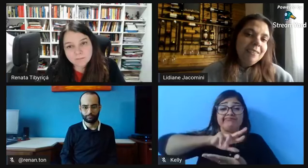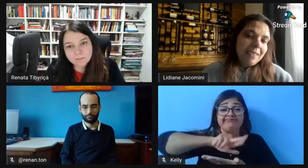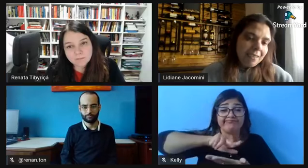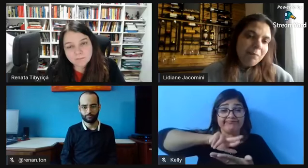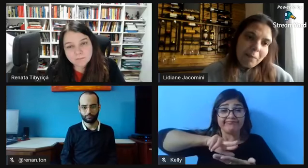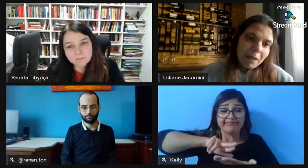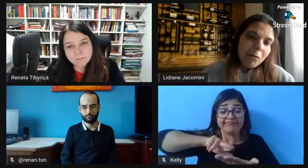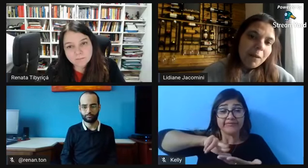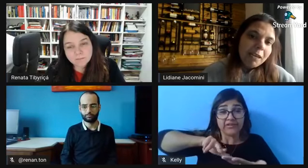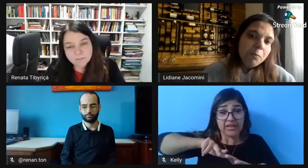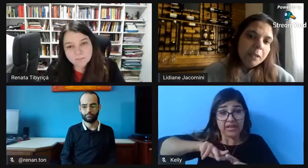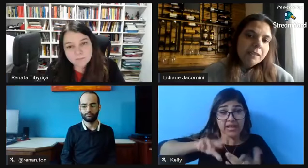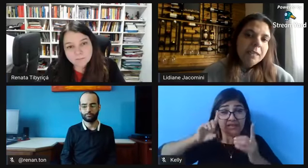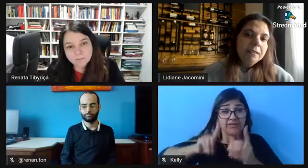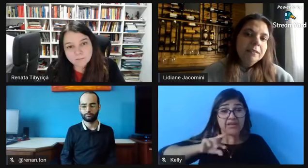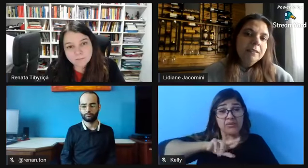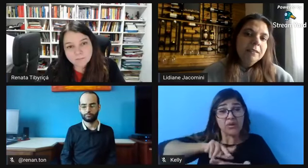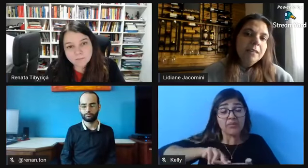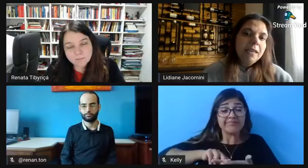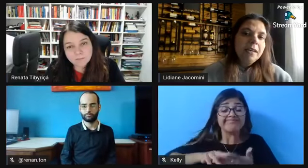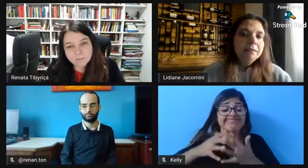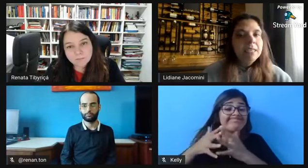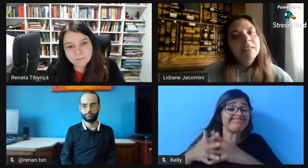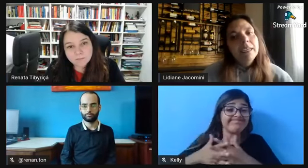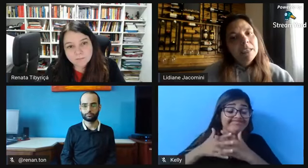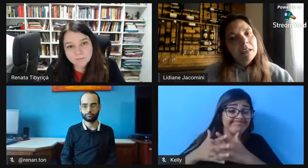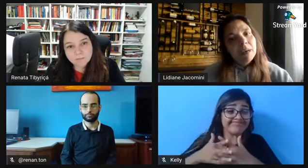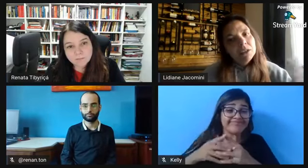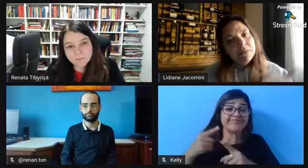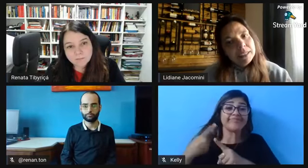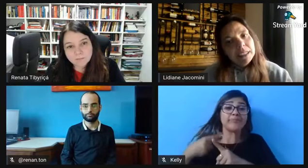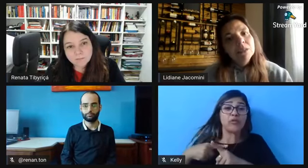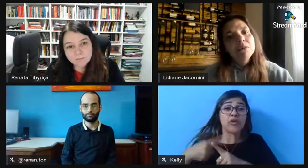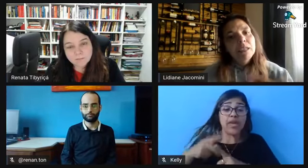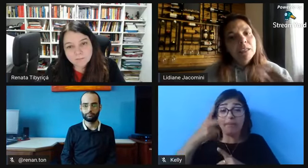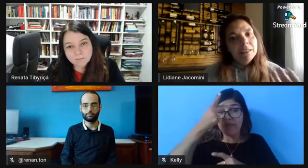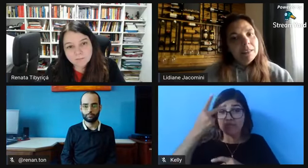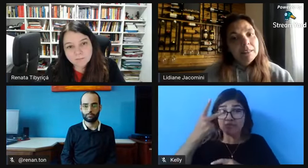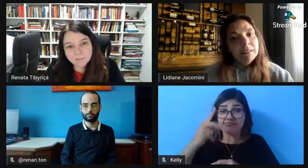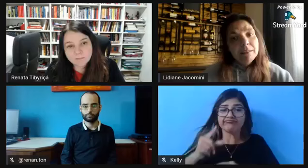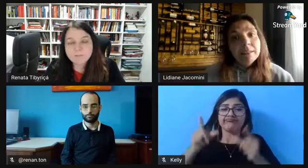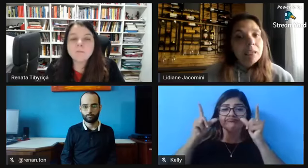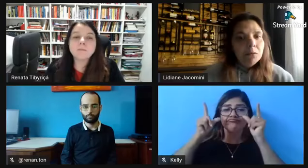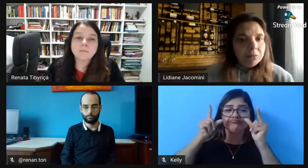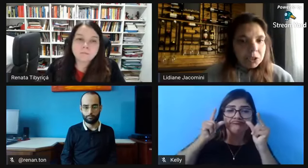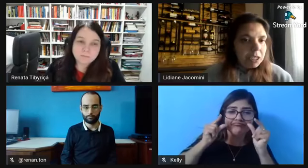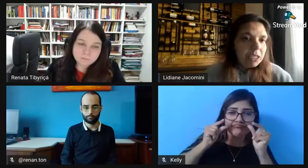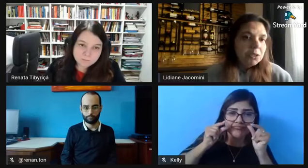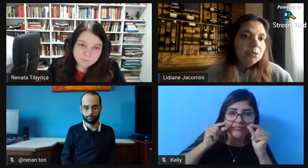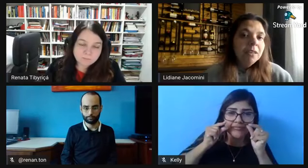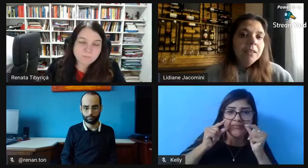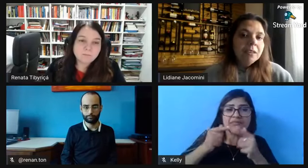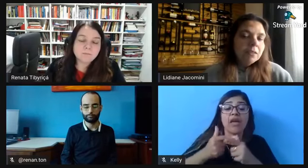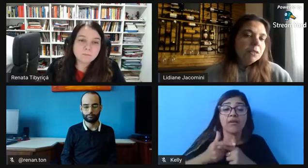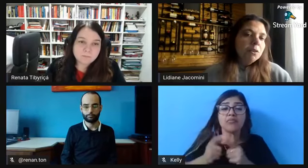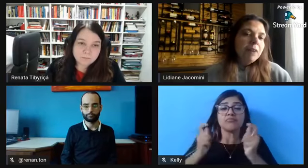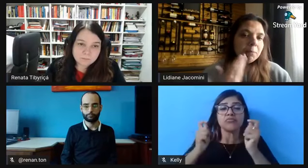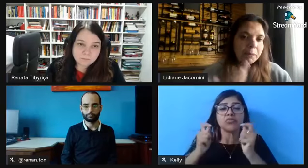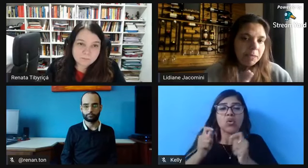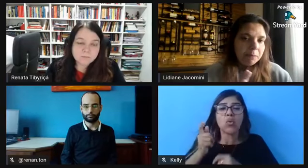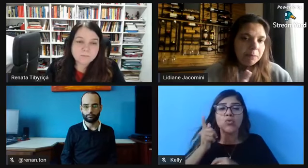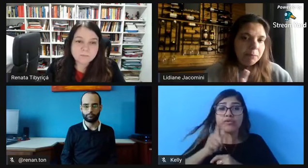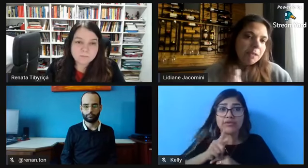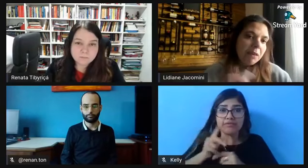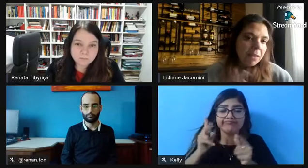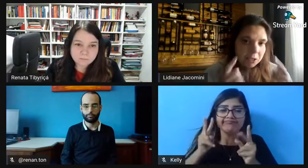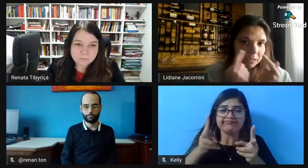e é bem complexo, porque assim, tem quem tem a baixa visão, tem quem tem algum vestígio. Então, às vezes, quando vai